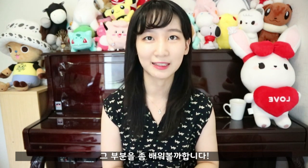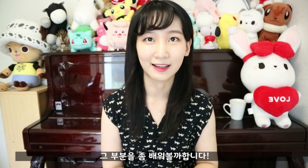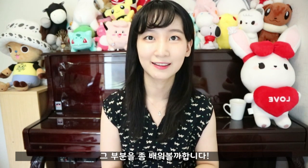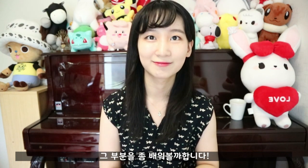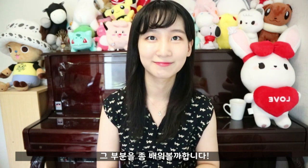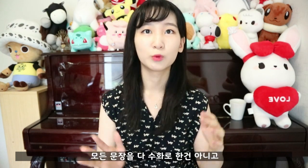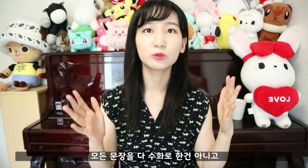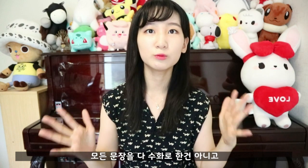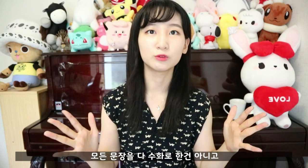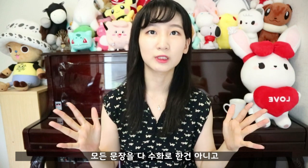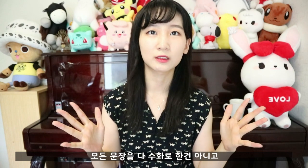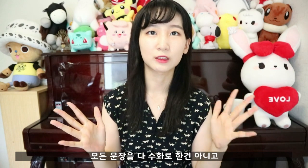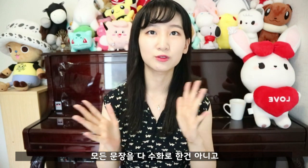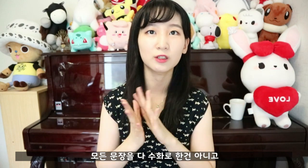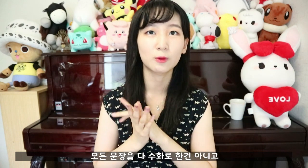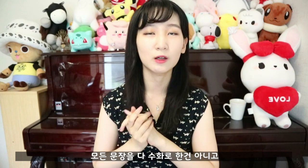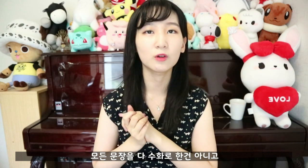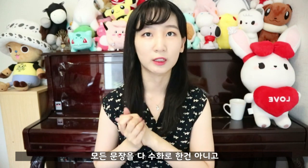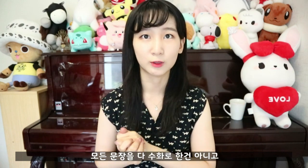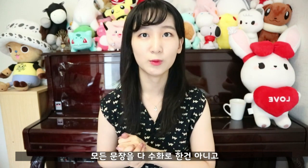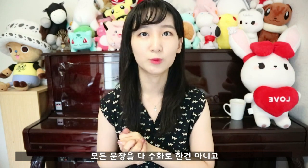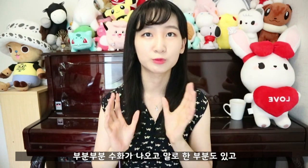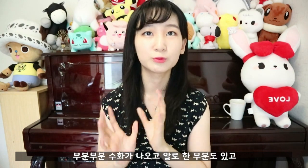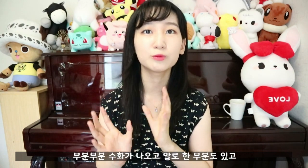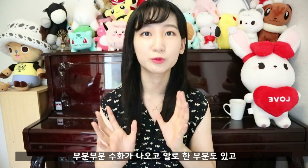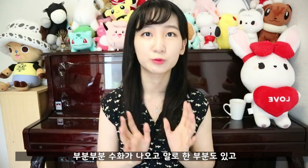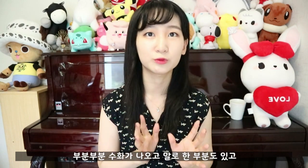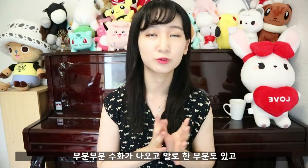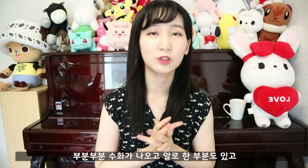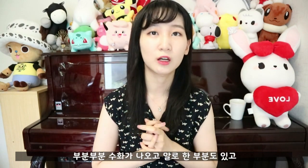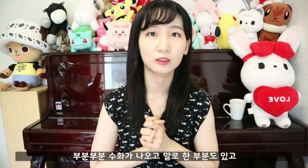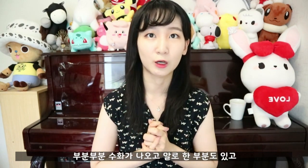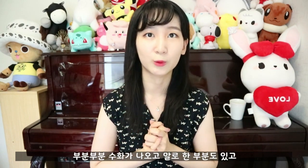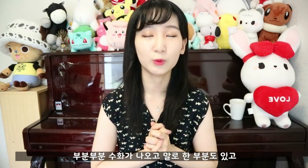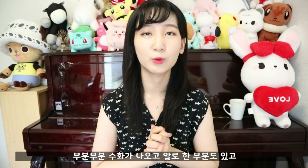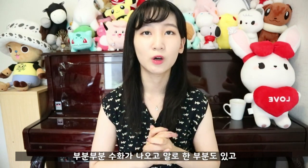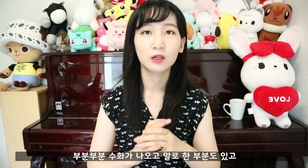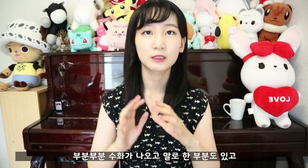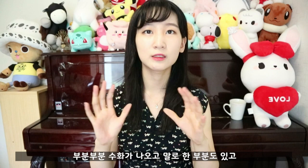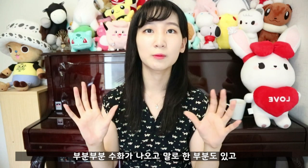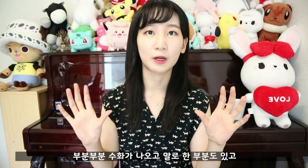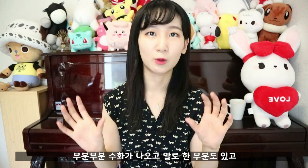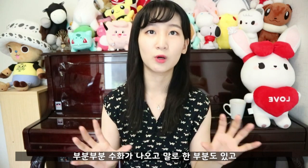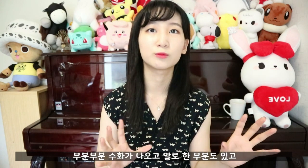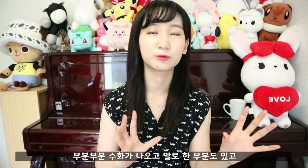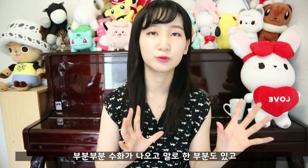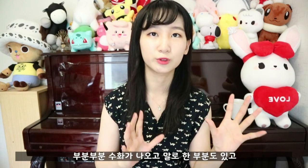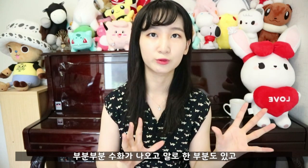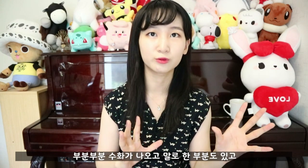합니다. 모든 문장을 다 수화로 한건 아니고 부분 부분 수화가 나오고 그냥 말로 한 부분도